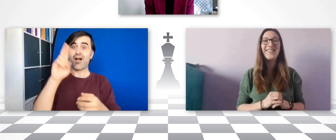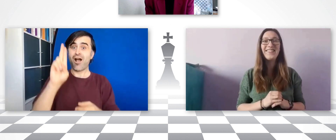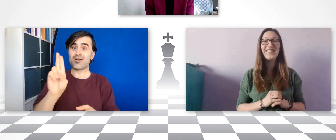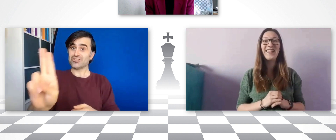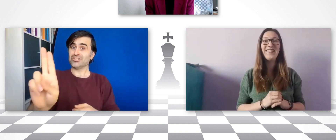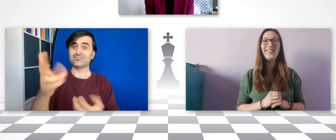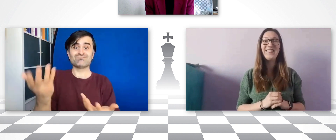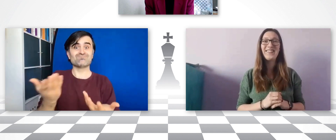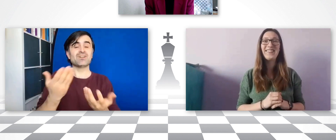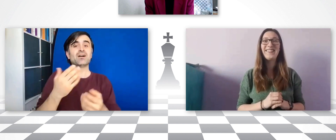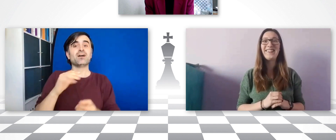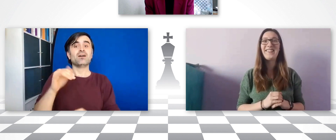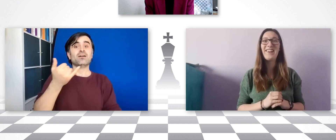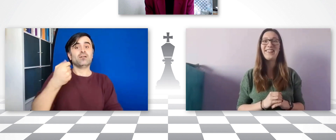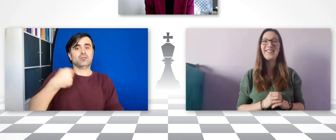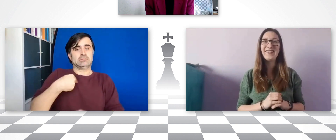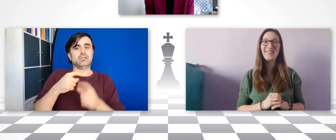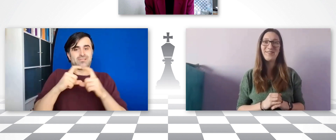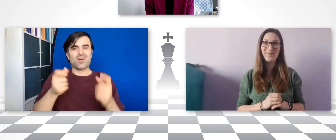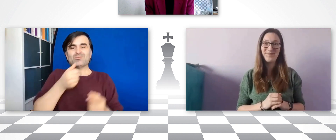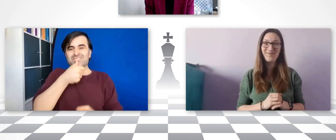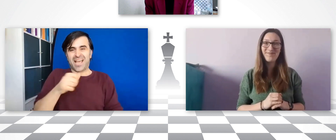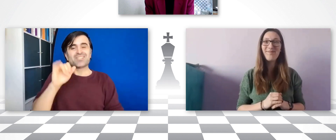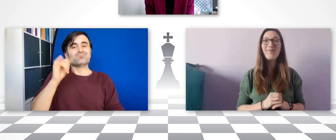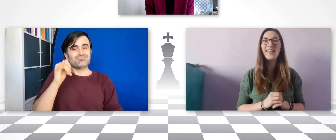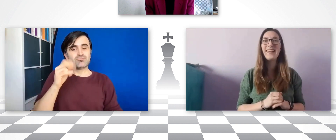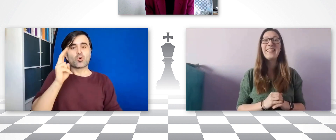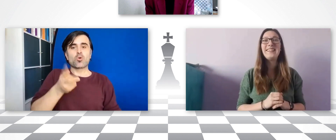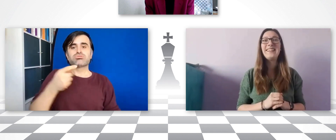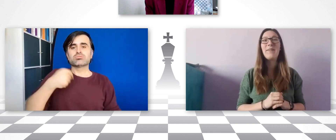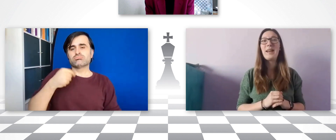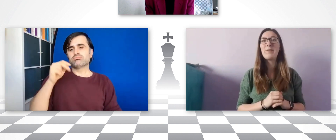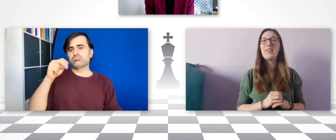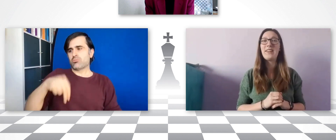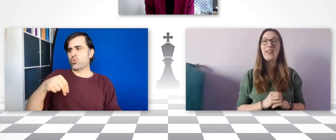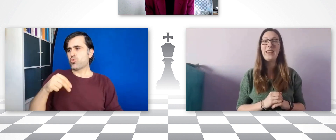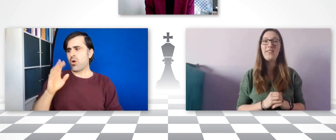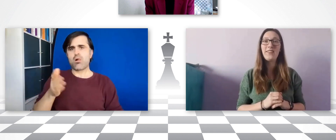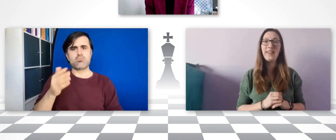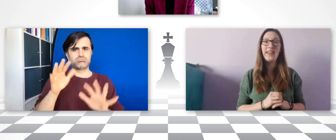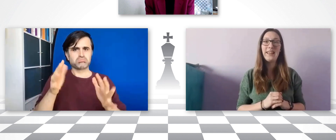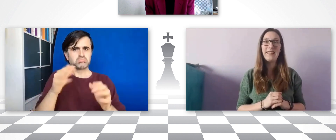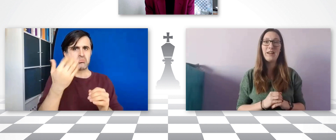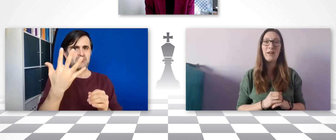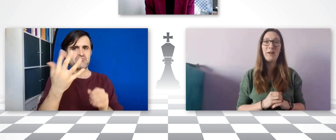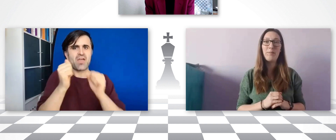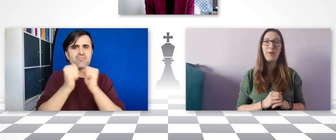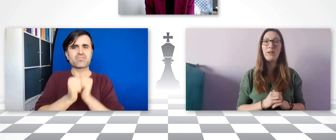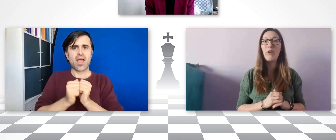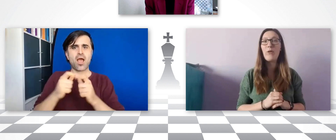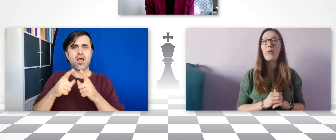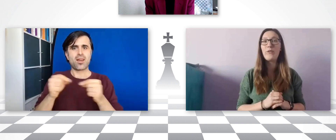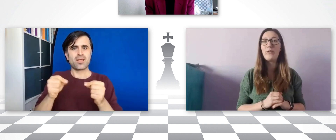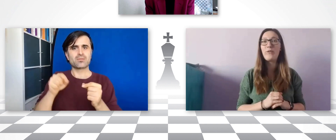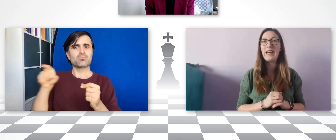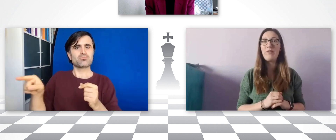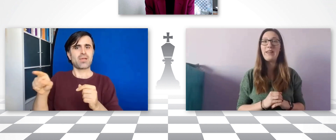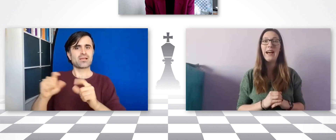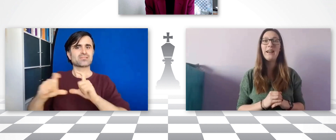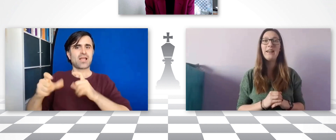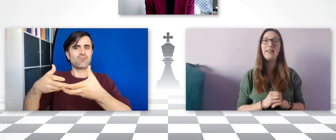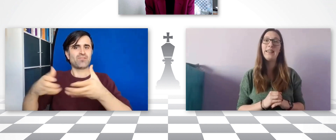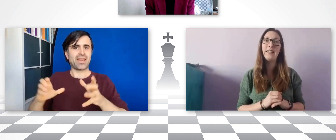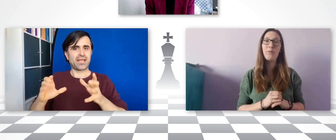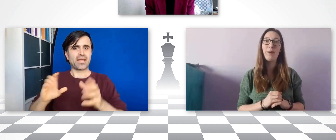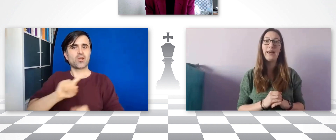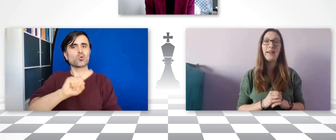Ja, dankjewel. Dankjewel, Hans. Ja, mijn naam is inderdaad Saïd. Ik ben nu al 5